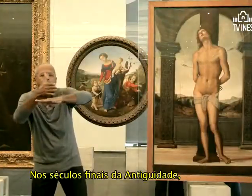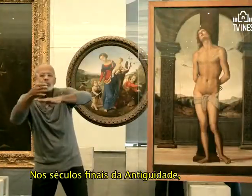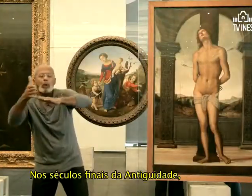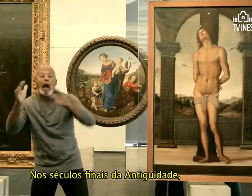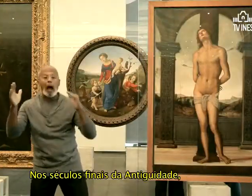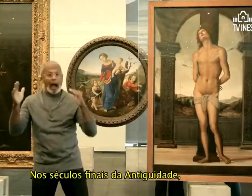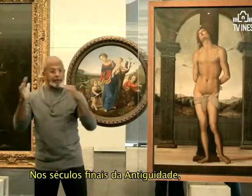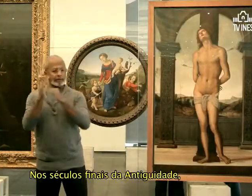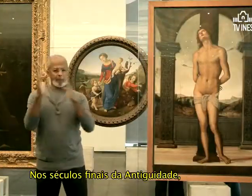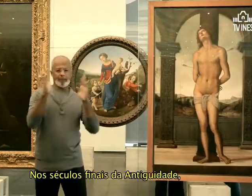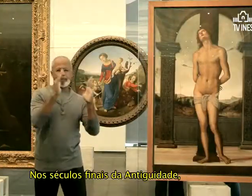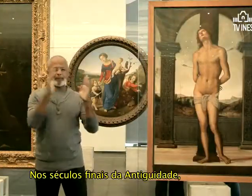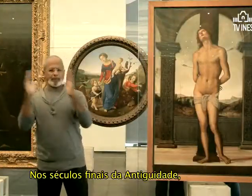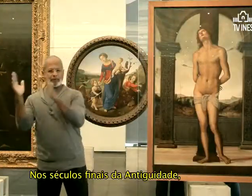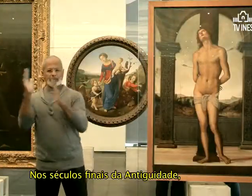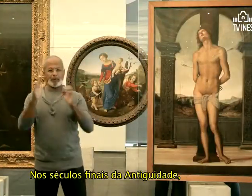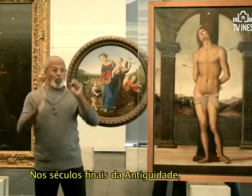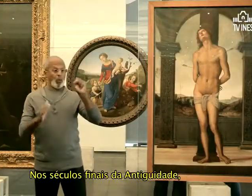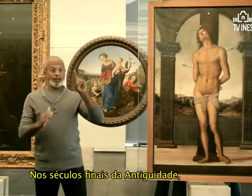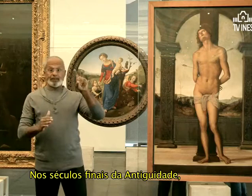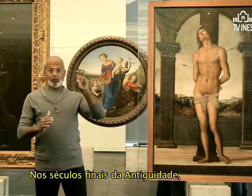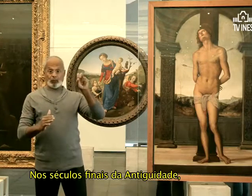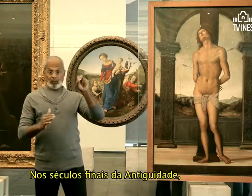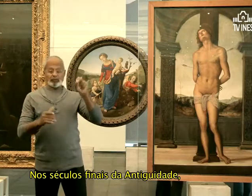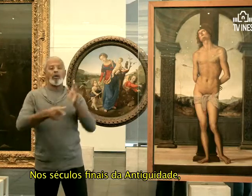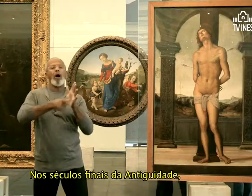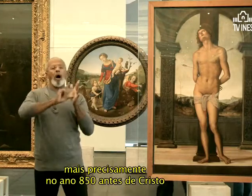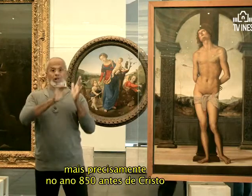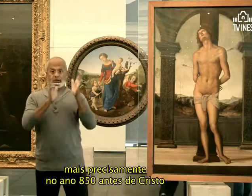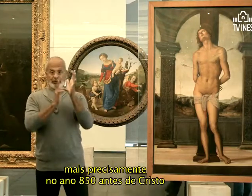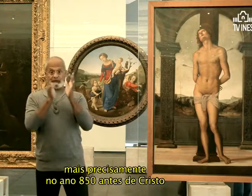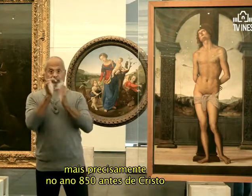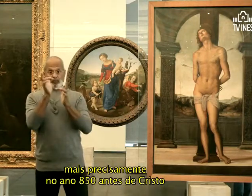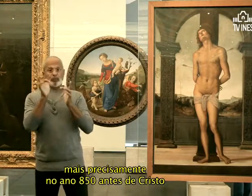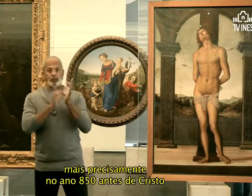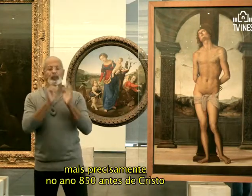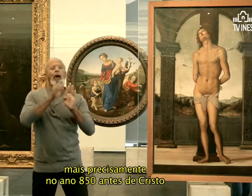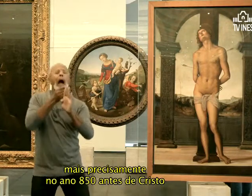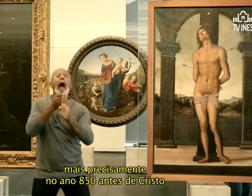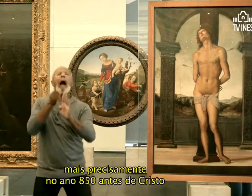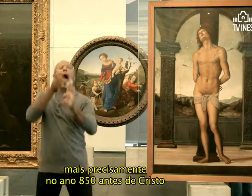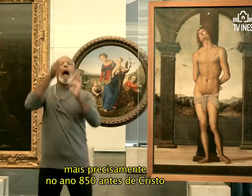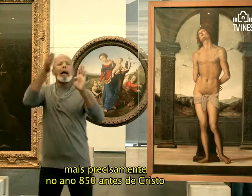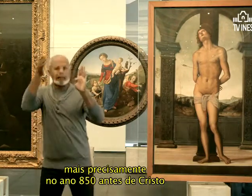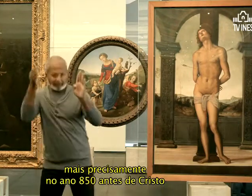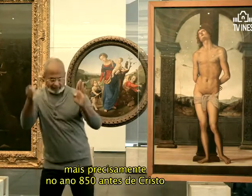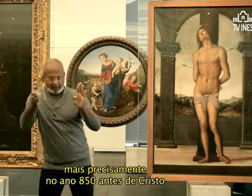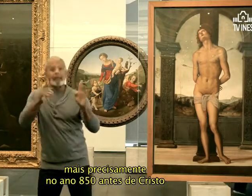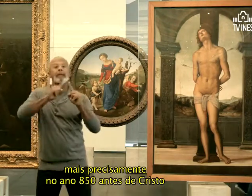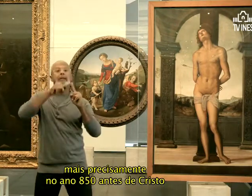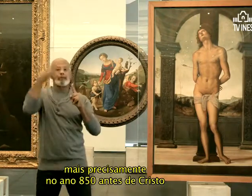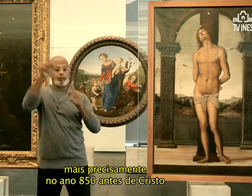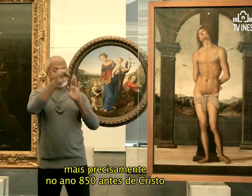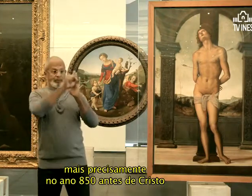Nos séculos finais da Antiguidade, mais precisamente no ano 850